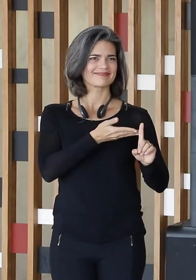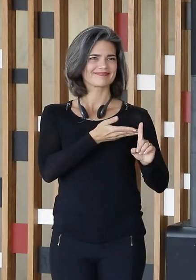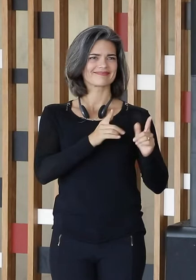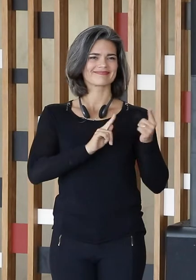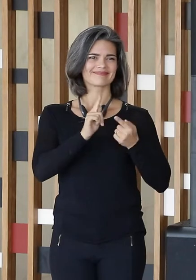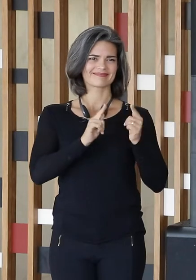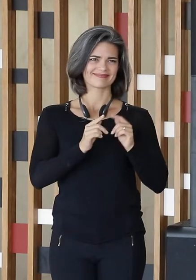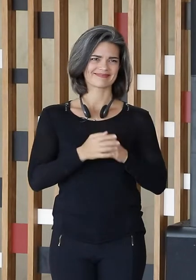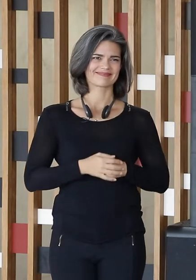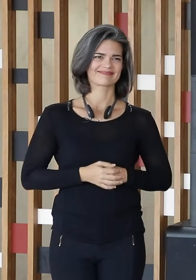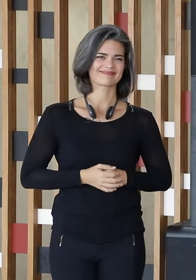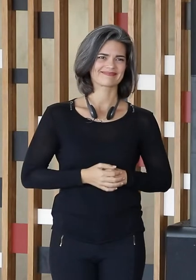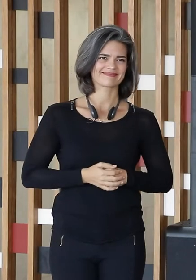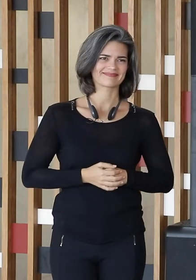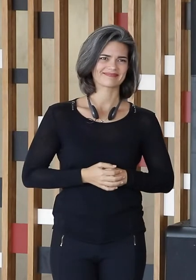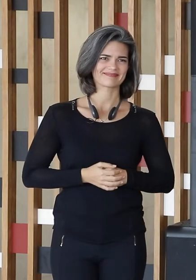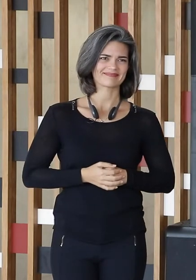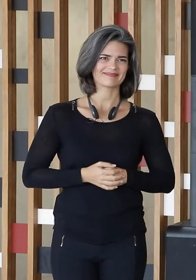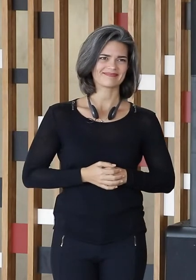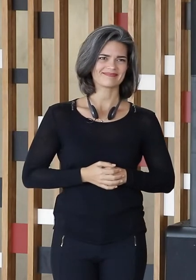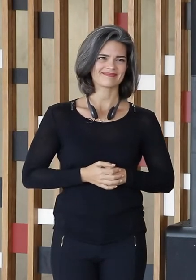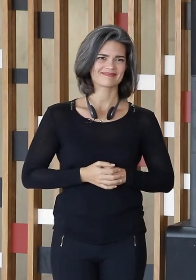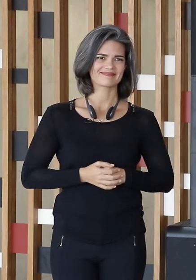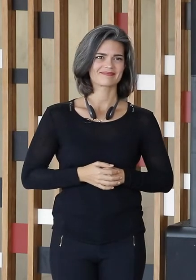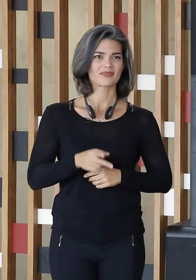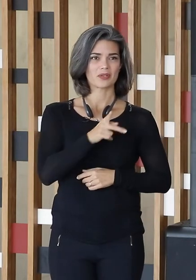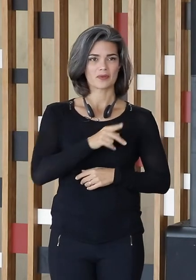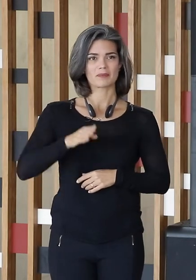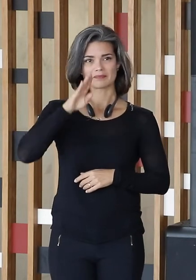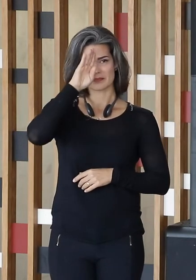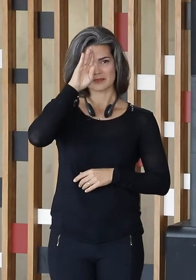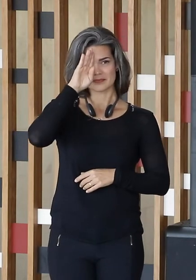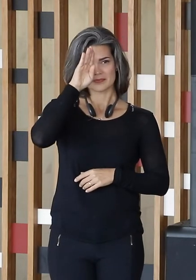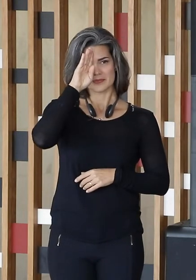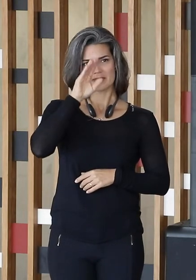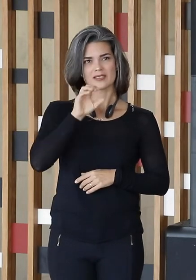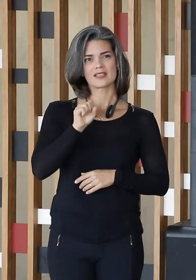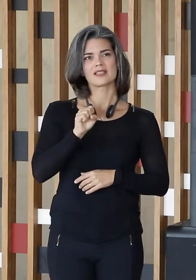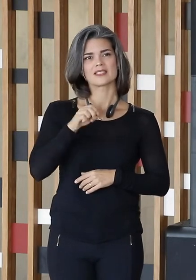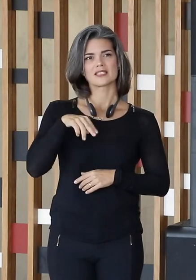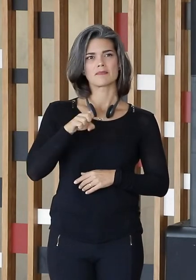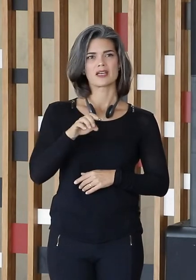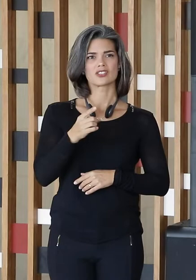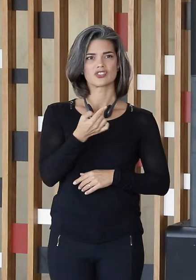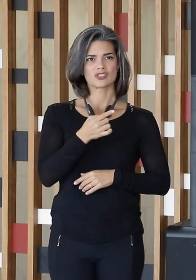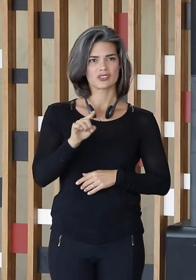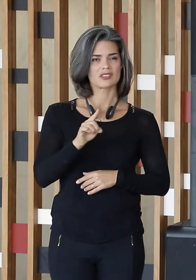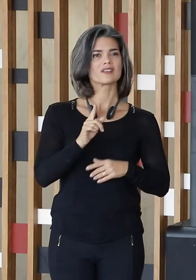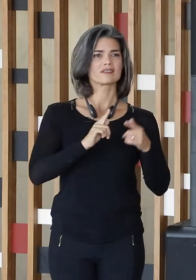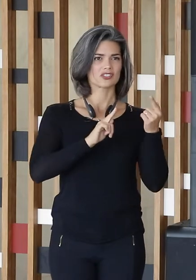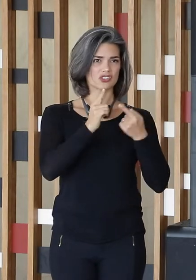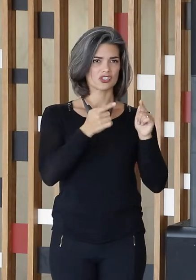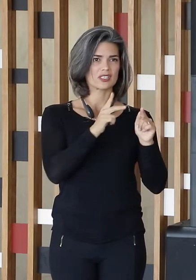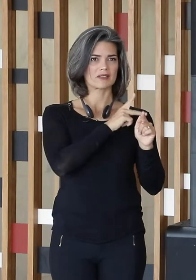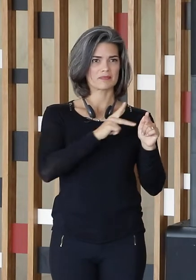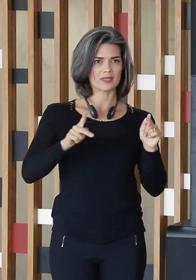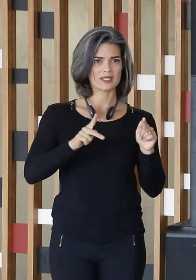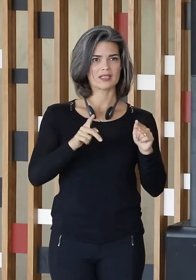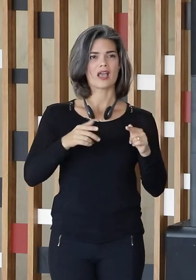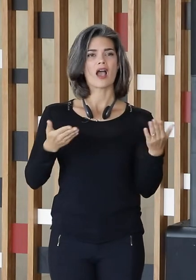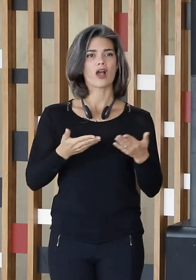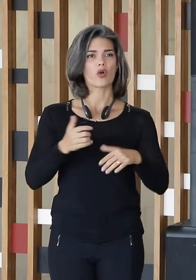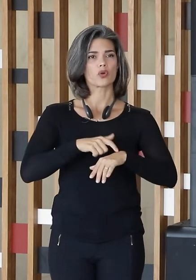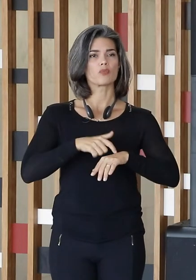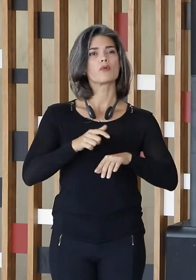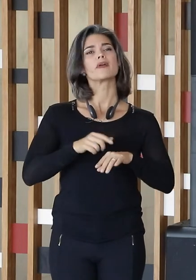chileno. Sob a liderança dos presidentes Jair Bolsonaro e Sebastián Piñera, o Brasil e o Chile vêm desfrutando de excepcional momento